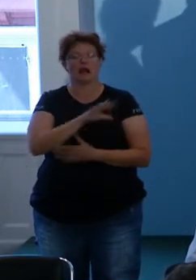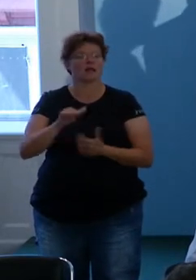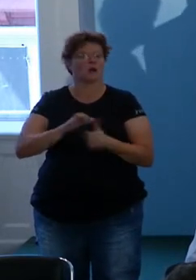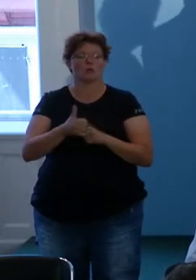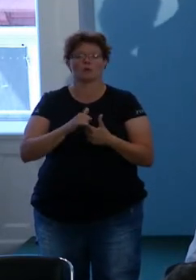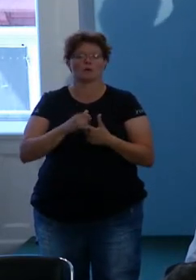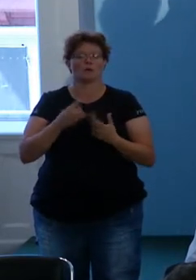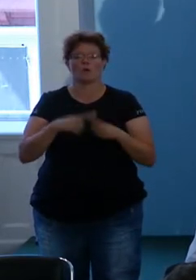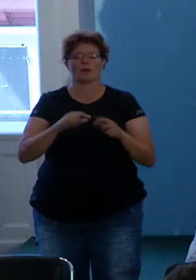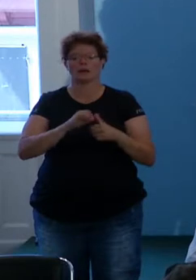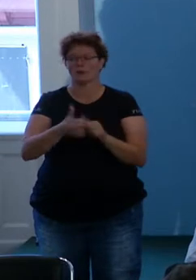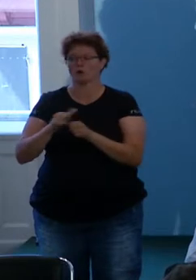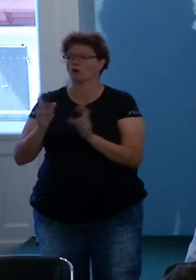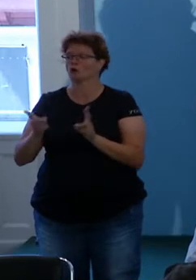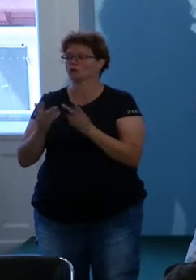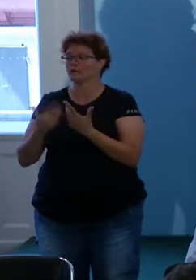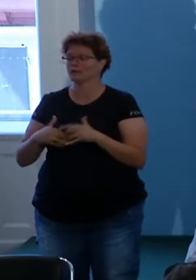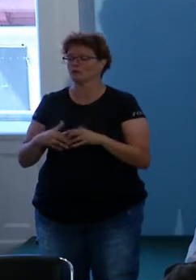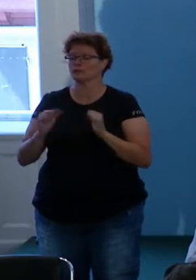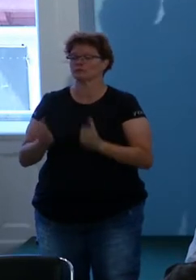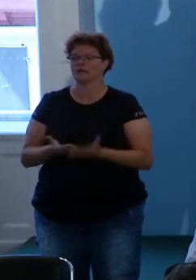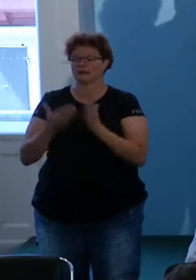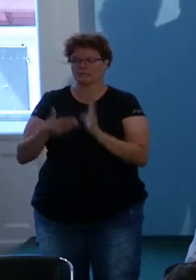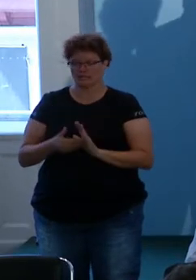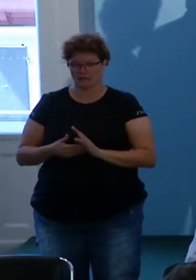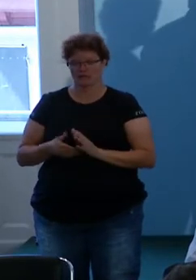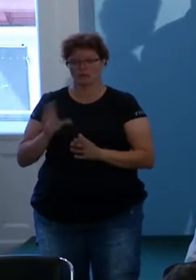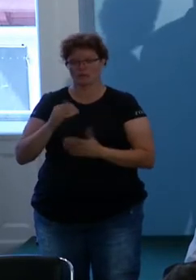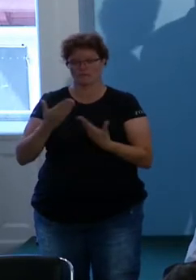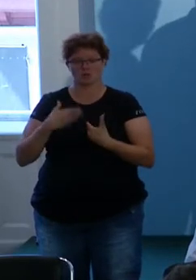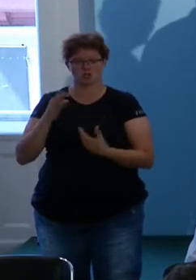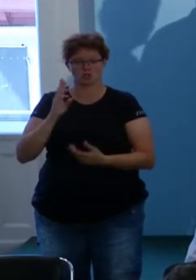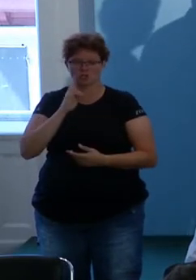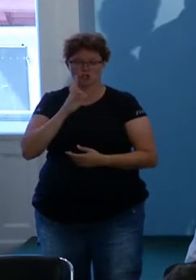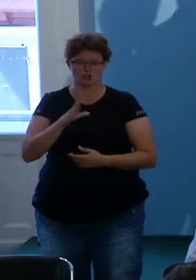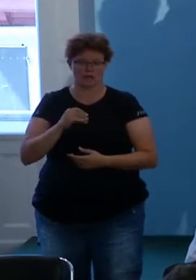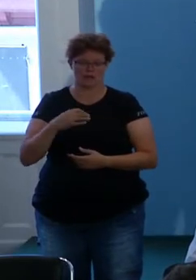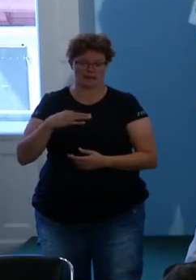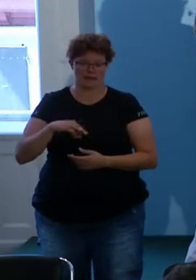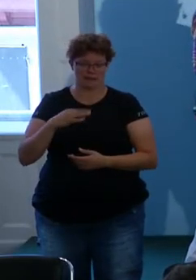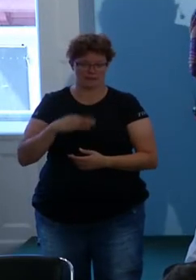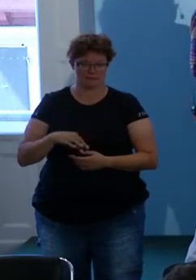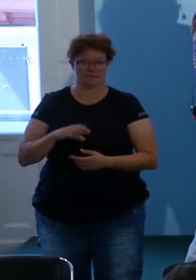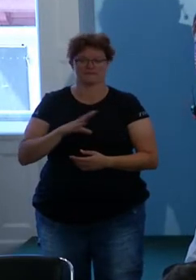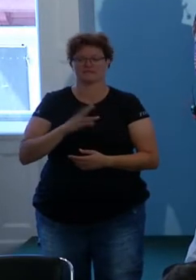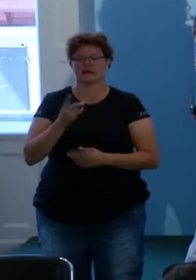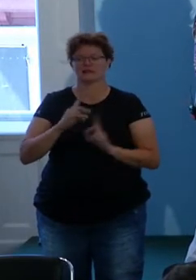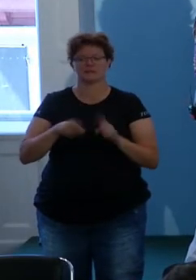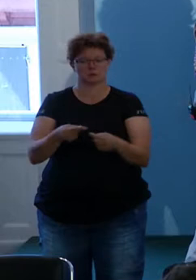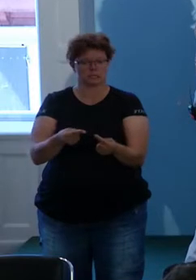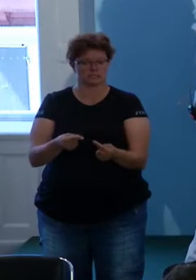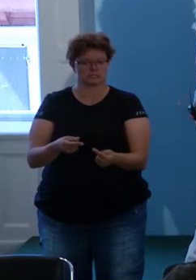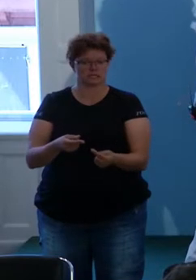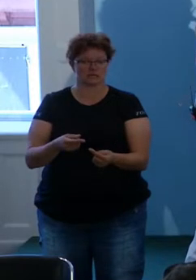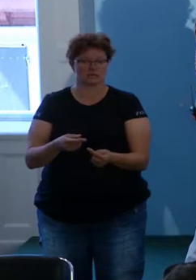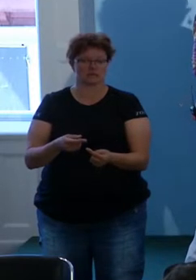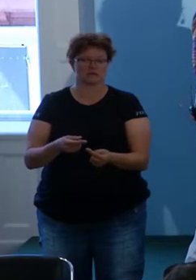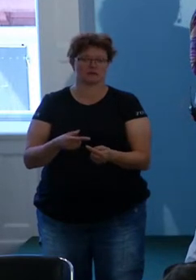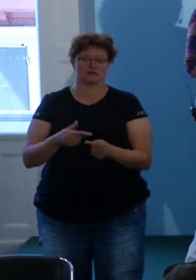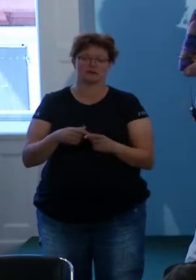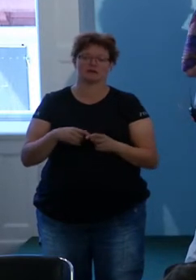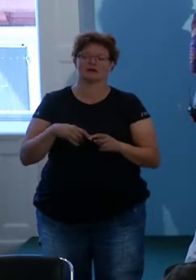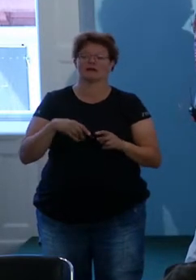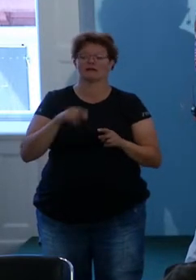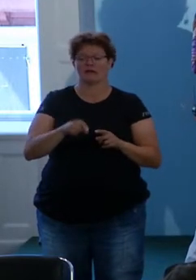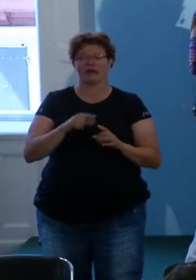parterna, även industrin måste bjuda till i den här diskussionen. När vi får nya läkemedel. För att det finns ju andra processer som ni har hanterat i TLV där